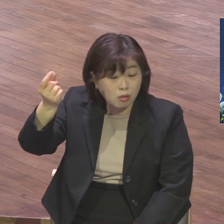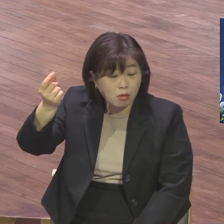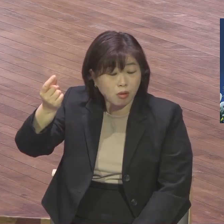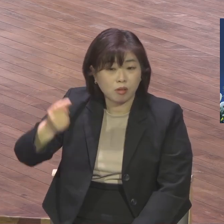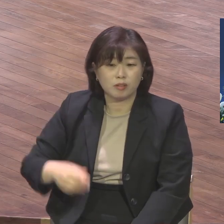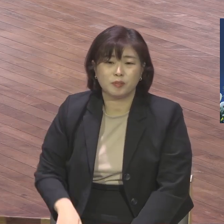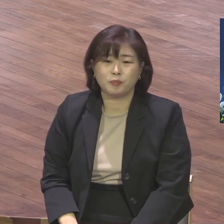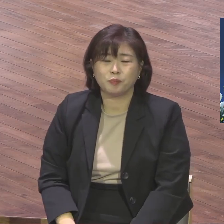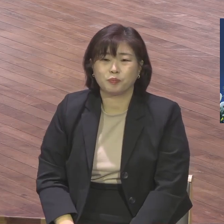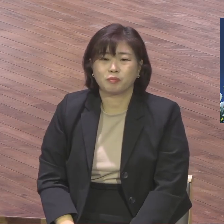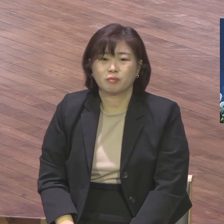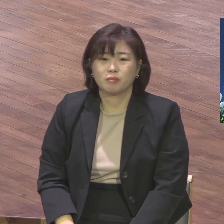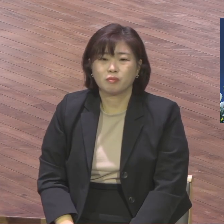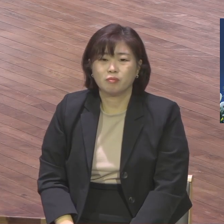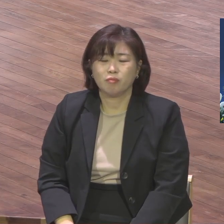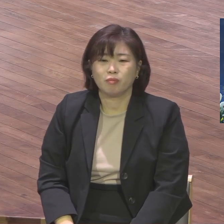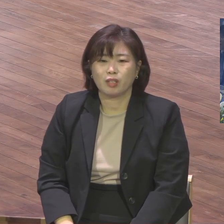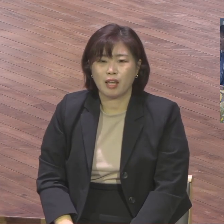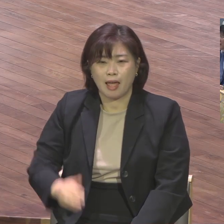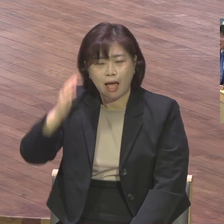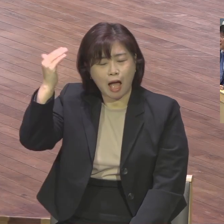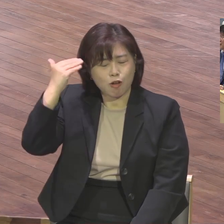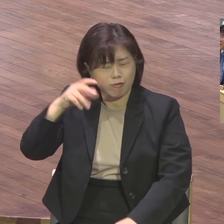세계에서 십자가가 제일 많은 나라다.